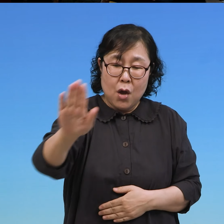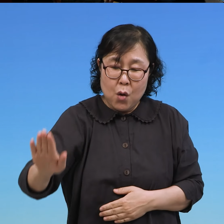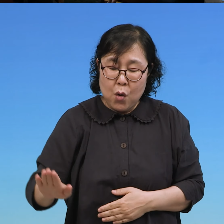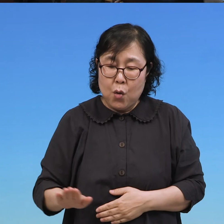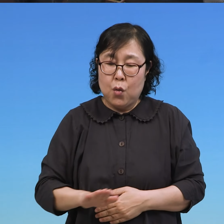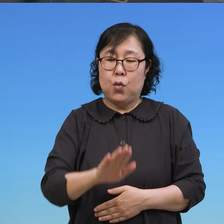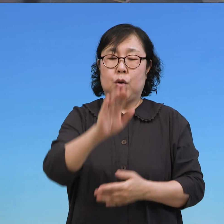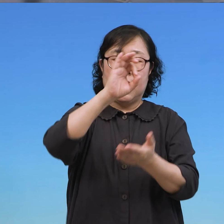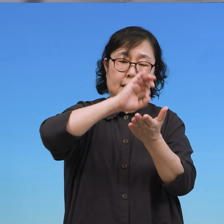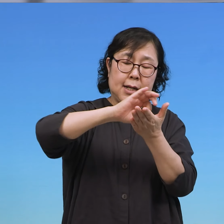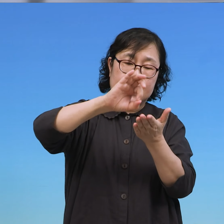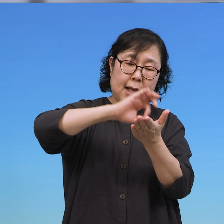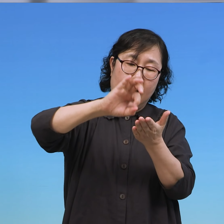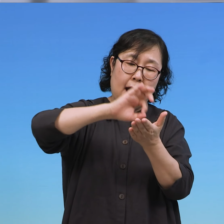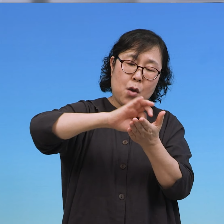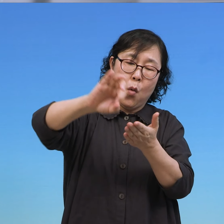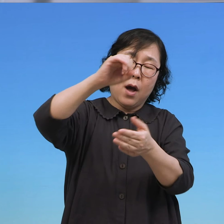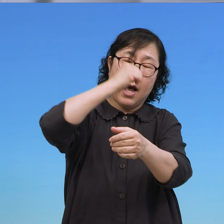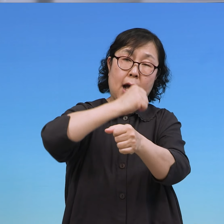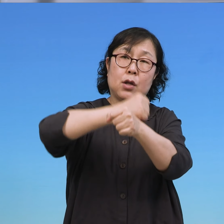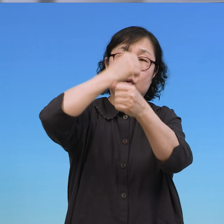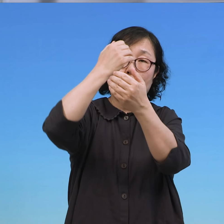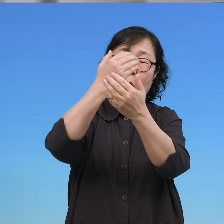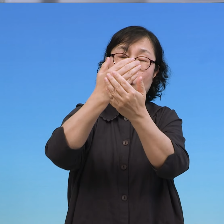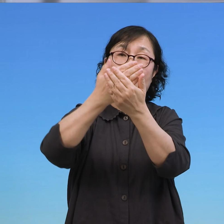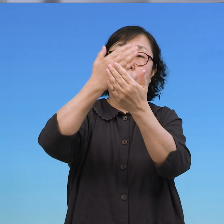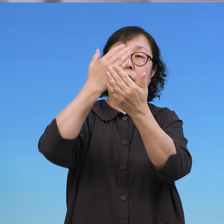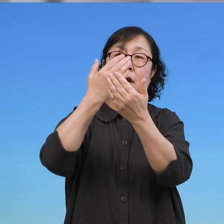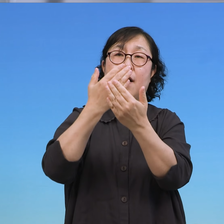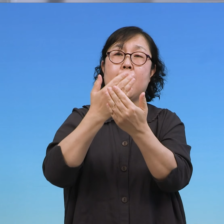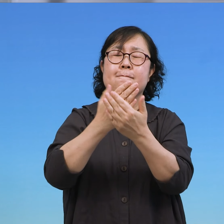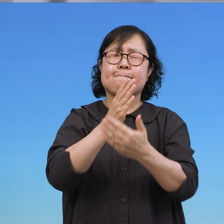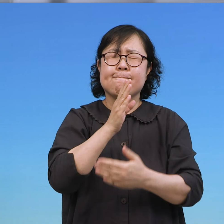예배되게 우리 사용하소서.